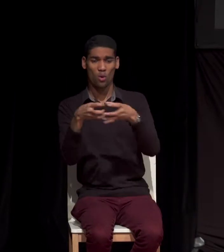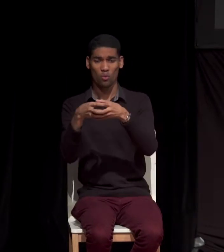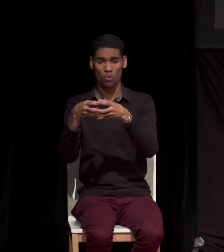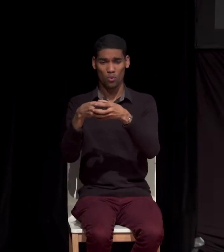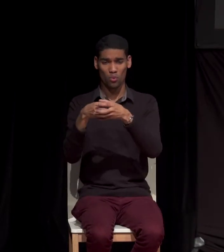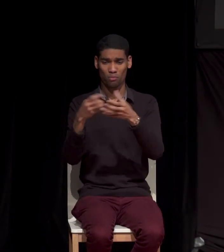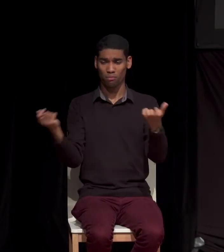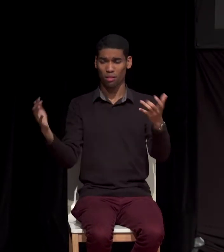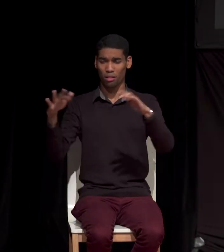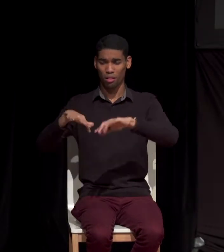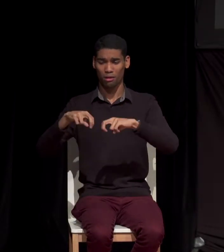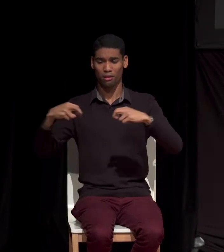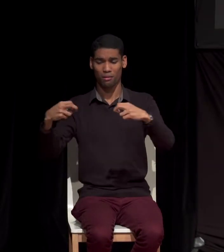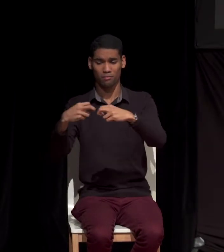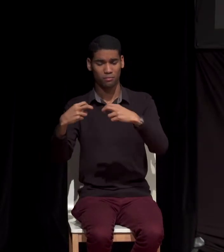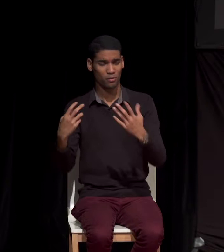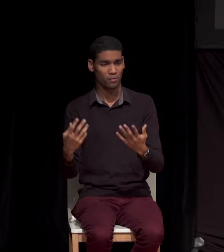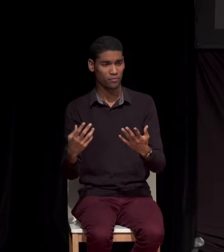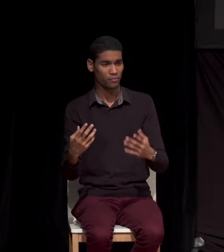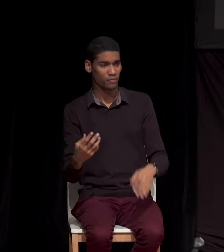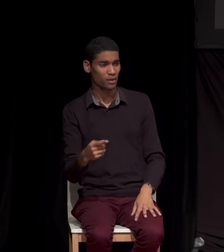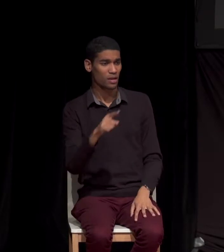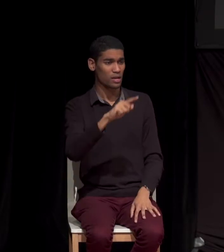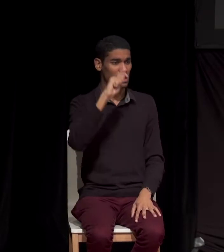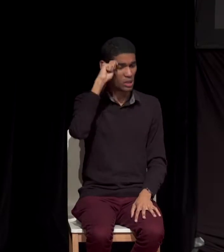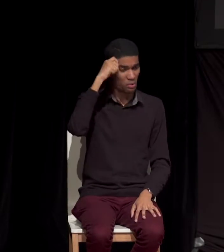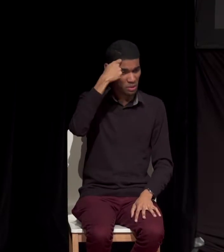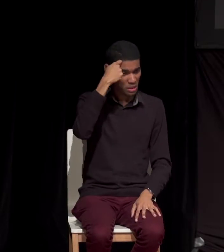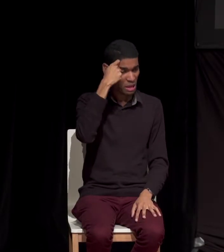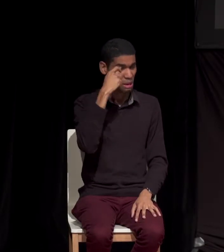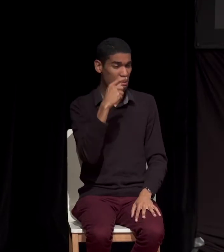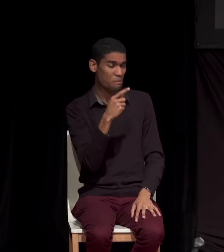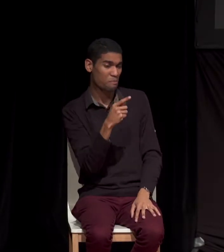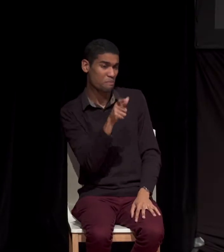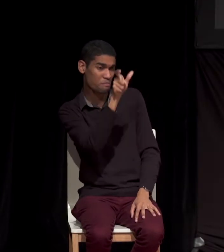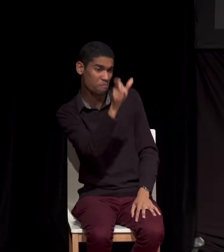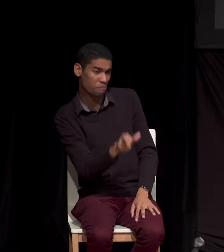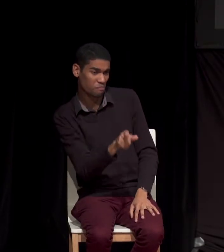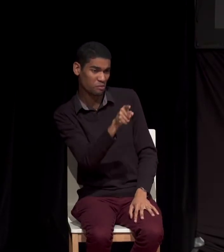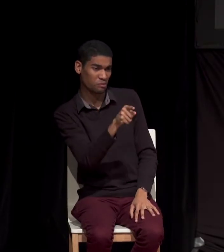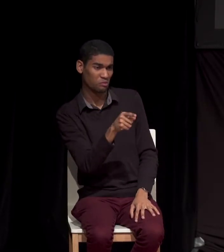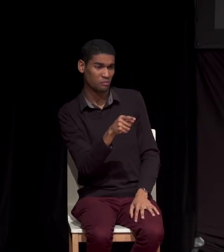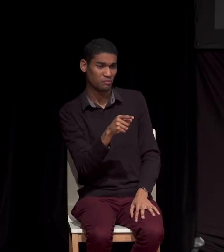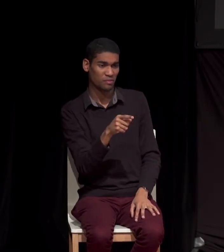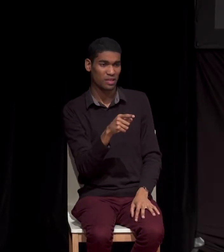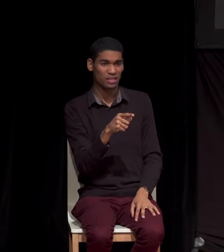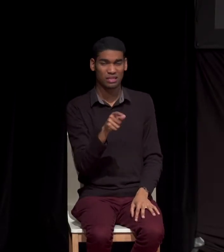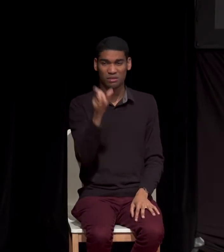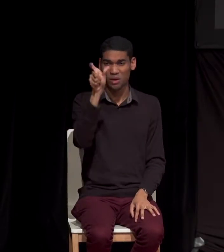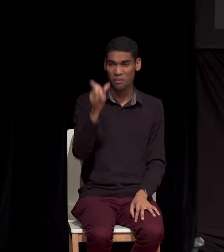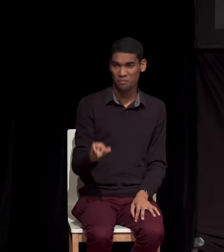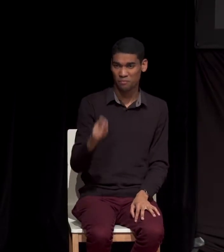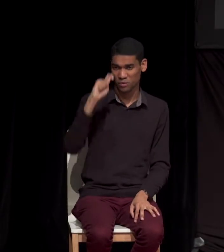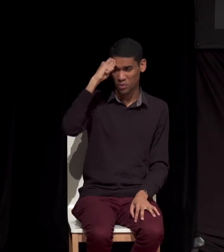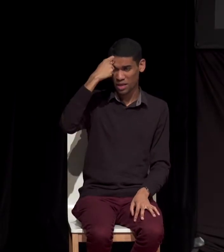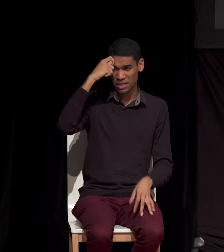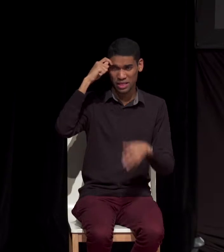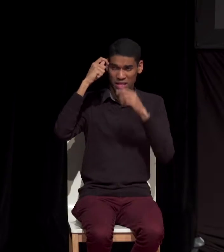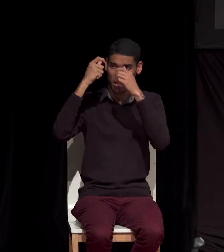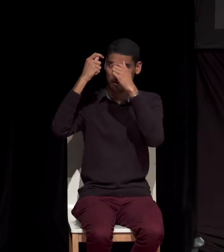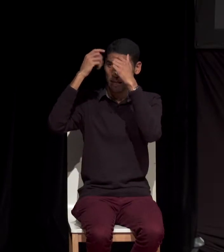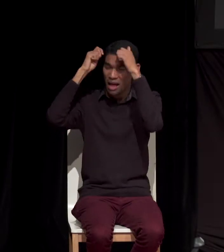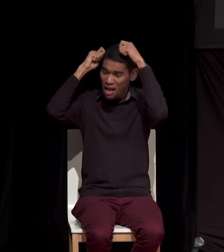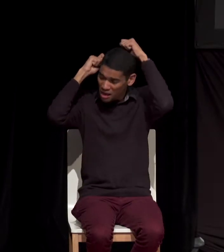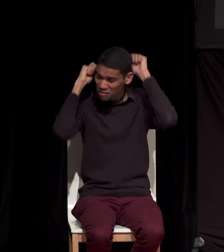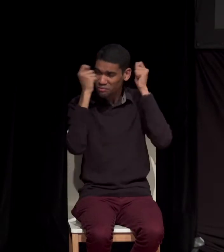se reúne, tem um negracinho aqui do lado, tem um povo com os cabelos coloridos, que parece que estão fazendo uma